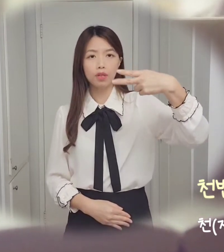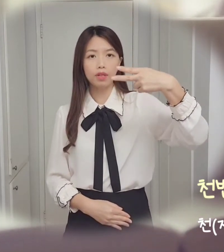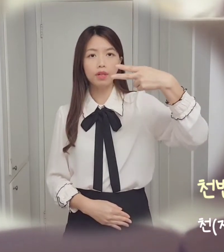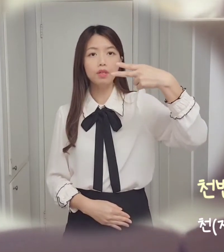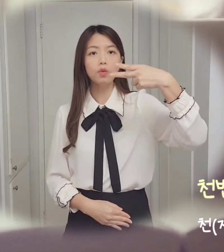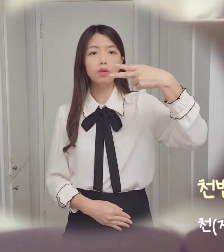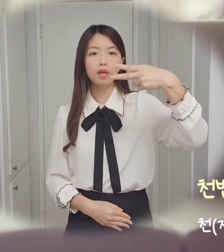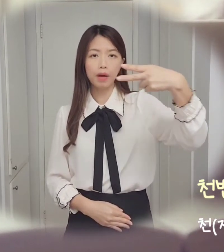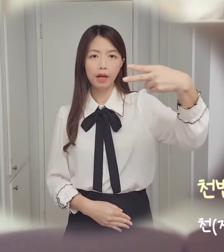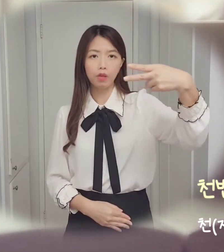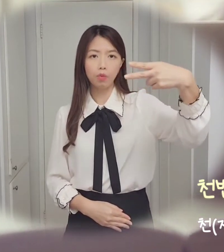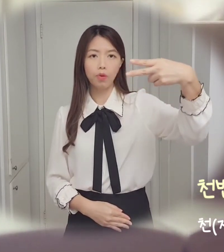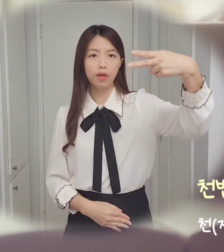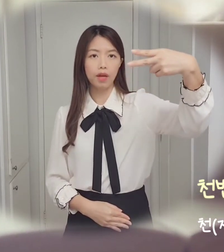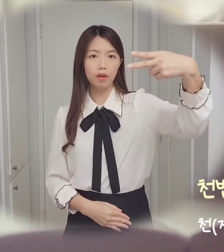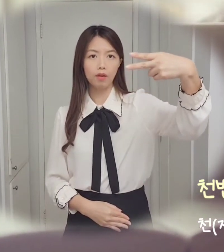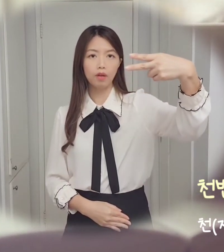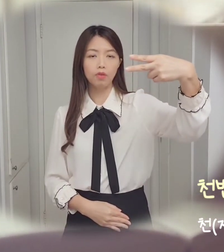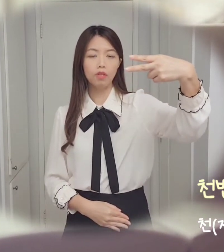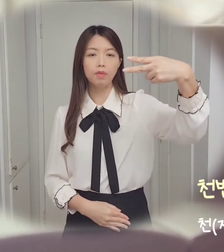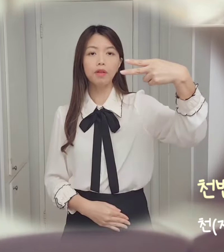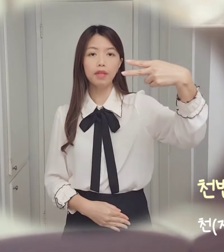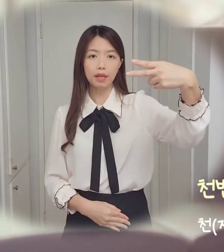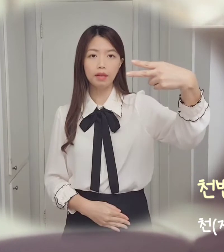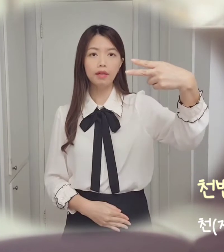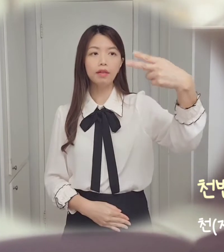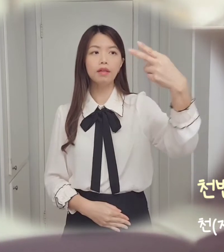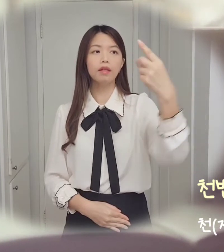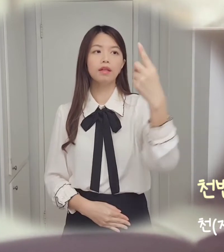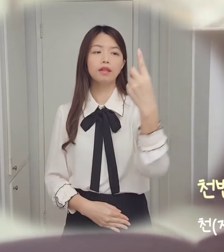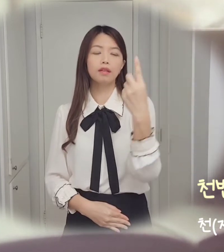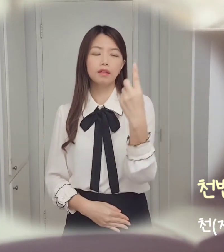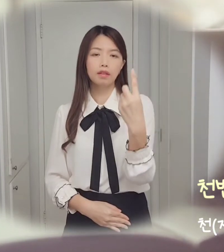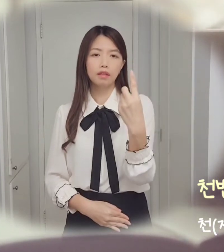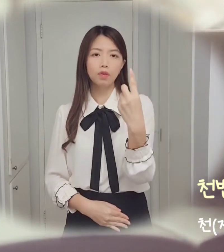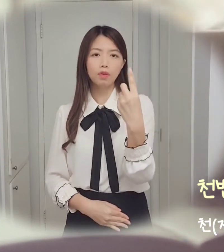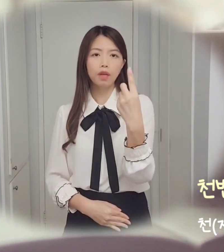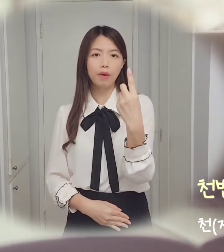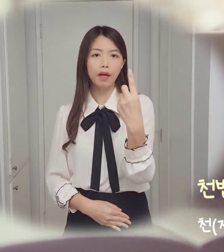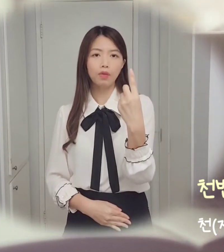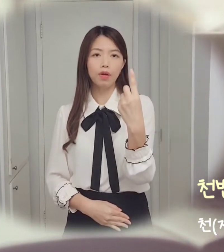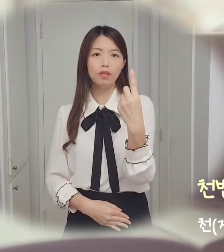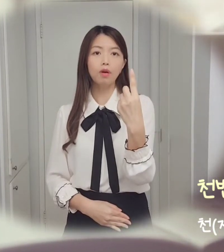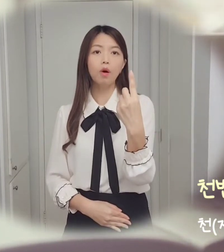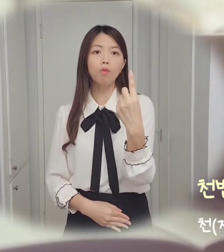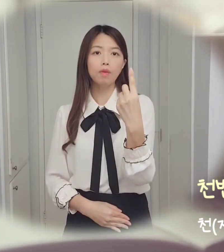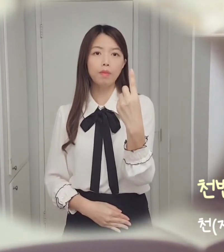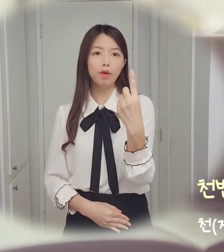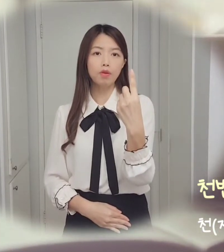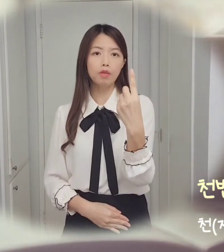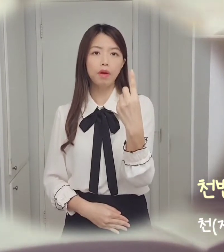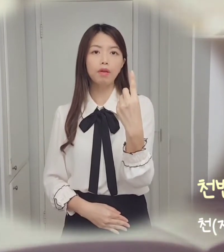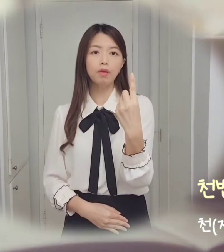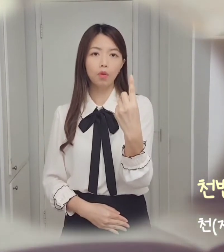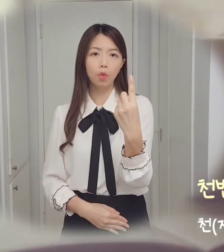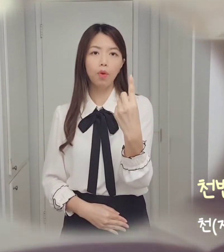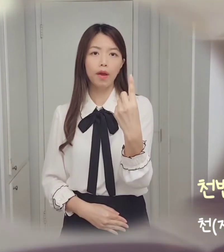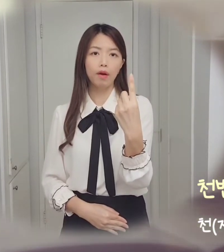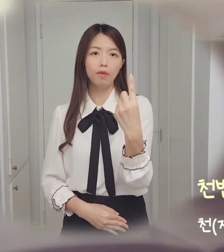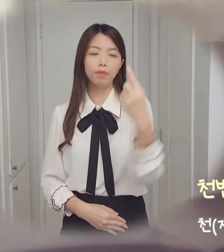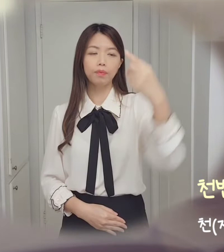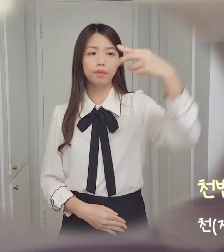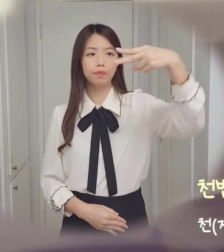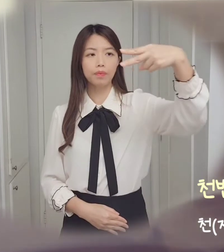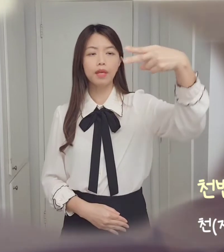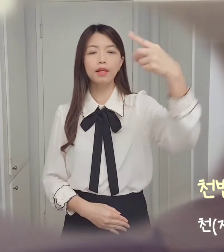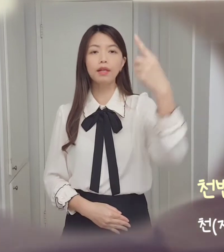검지하고 중지를 손등이 바깥으로 보이게 이렇게 두시면 디귿, 손등이 바깥으로 해서 검지만 펴주시면